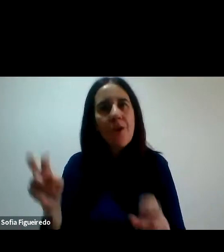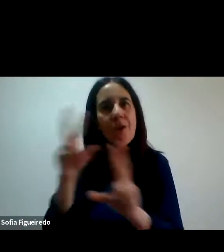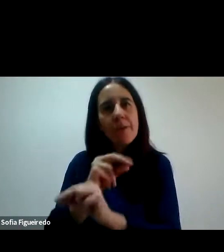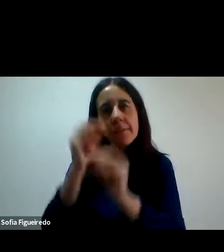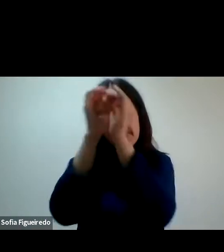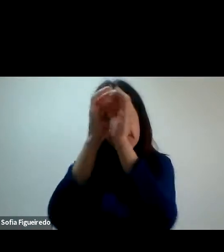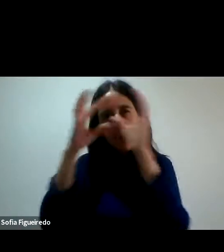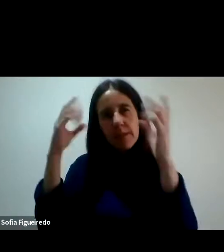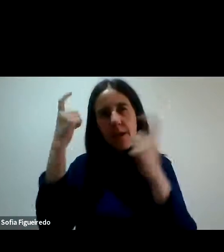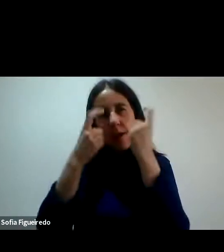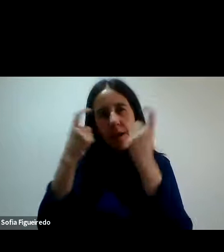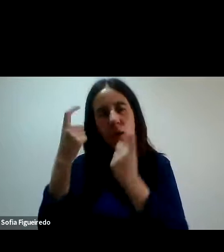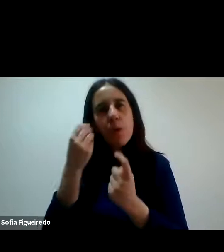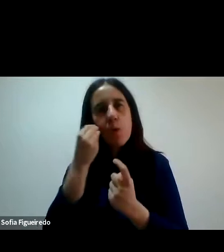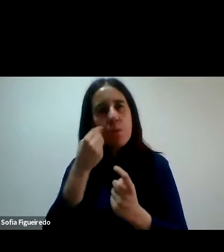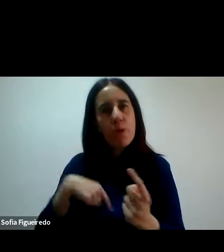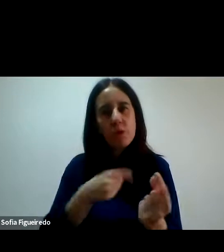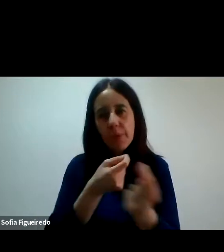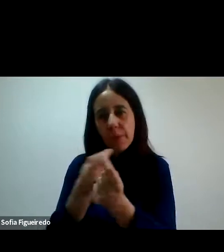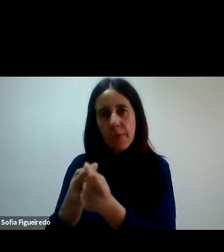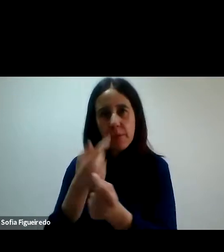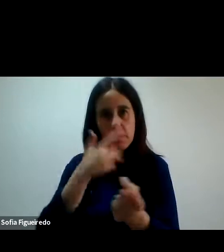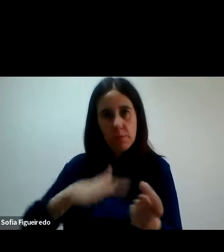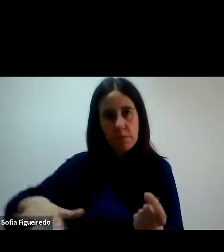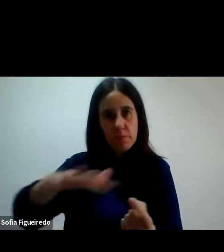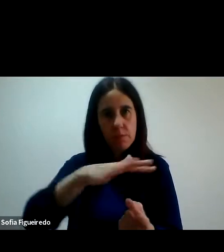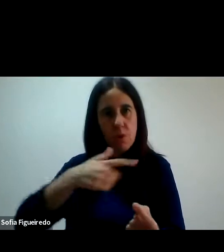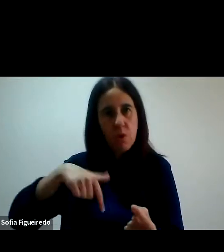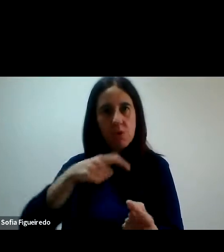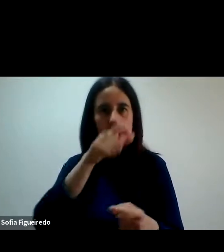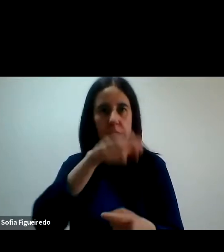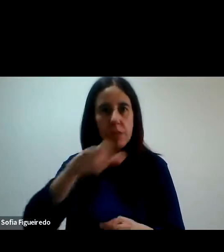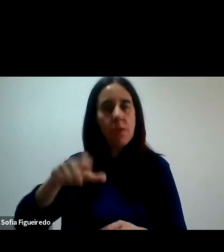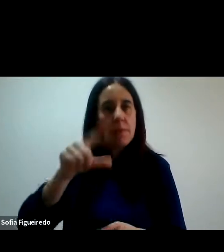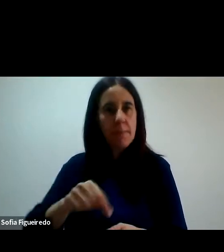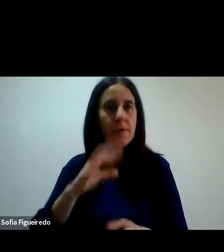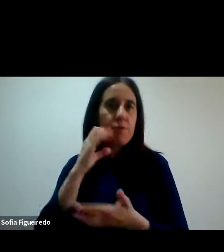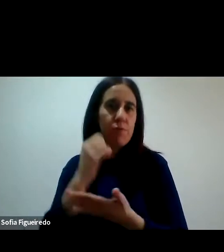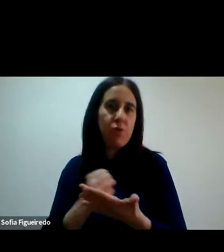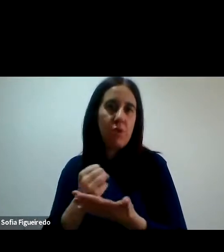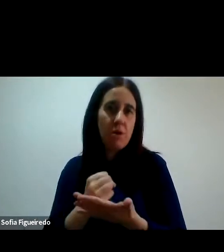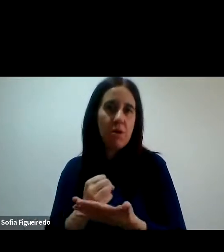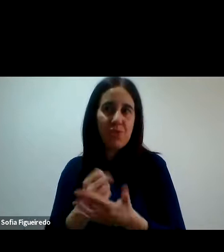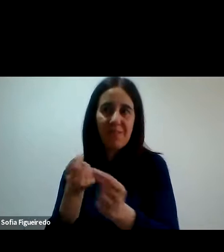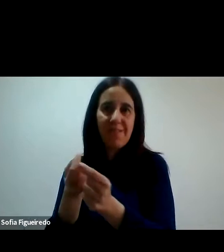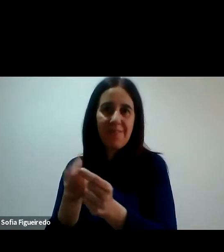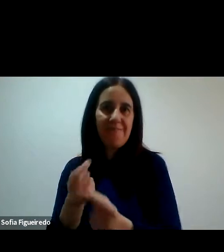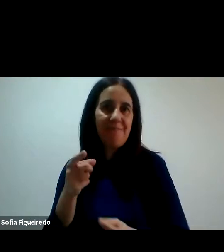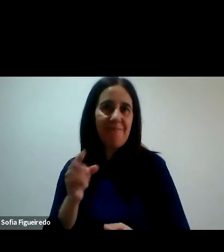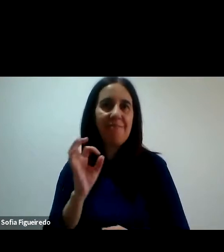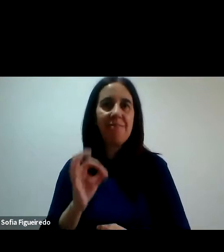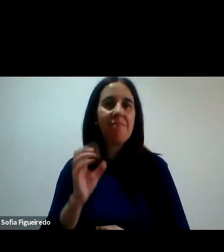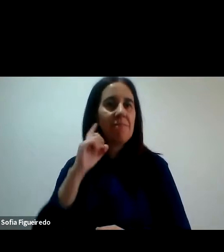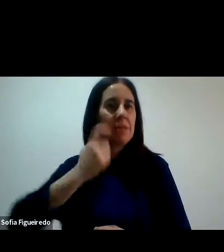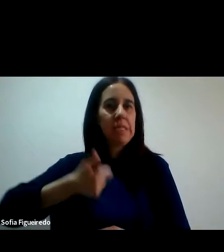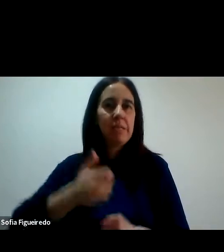formas de nós nos aproximarmos uns dos outros, nos aproximarmos dos cidadãos e também dos funcionários. Portanto, esse é um ponto absolutamente